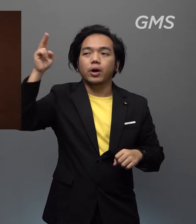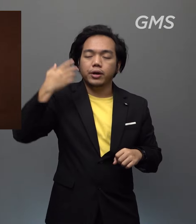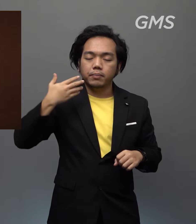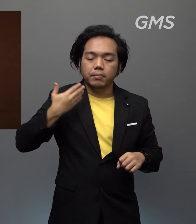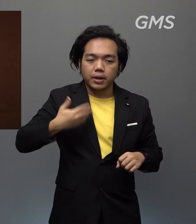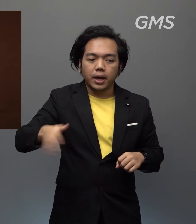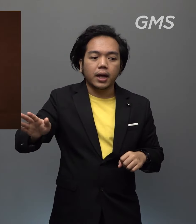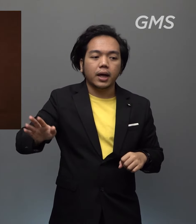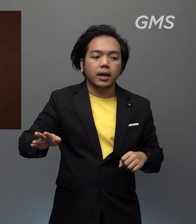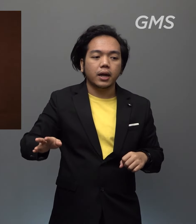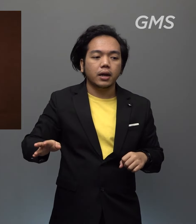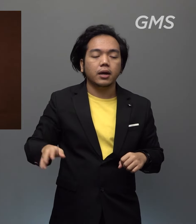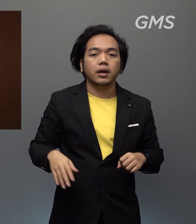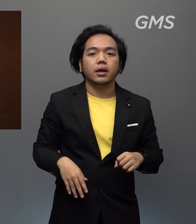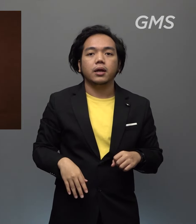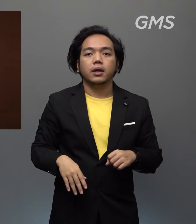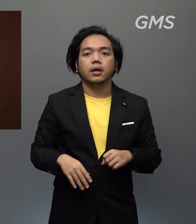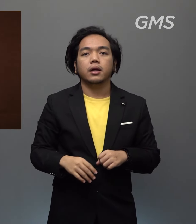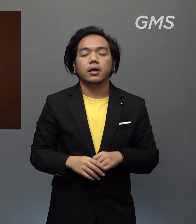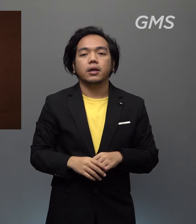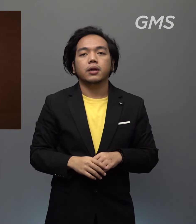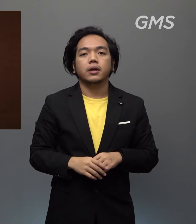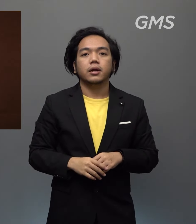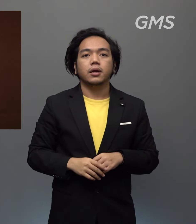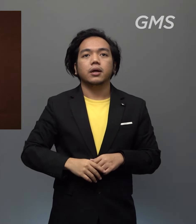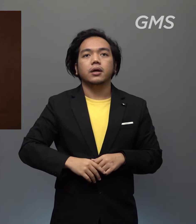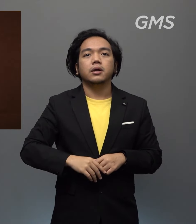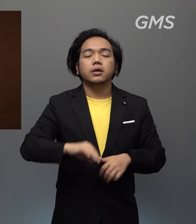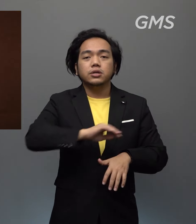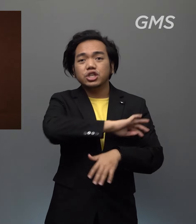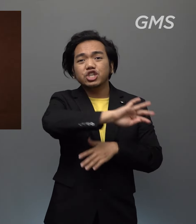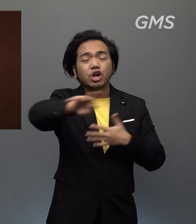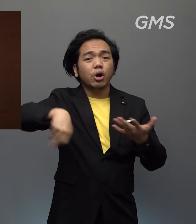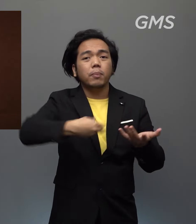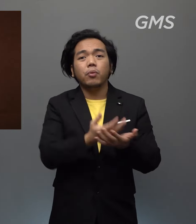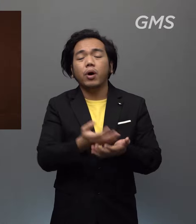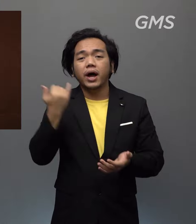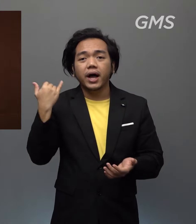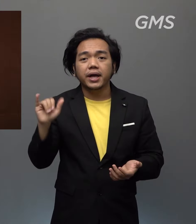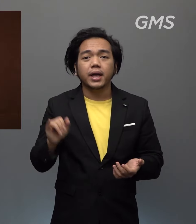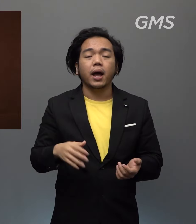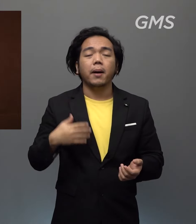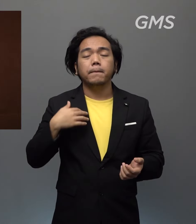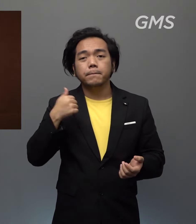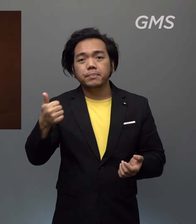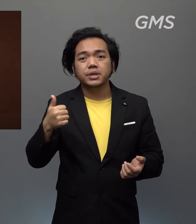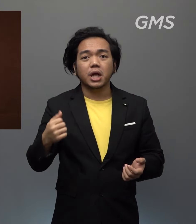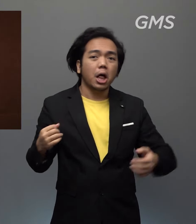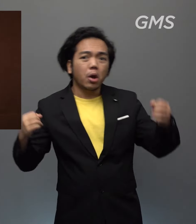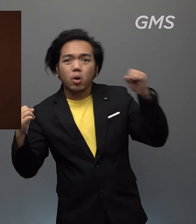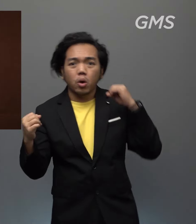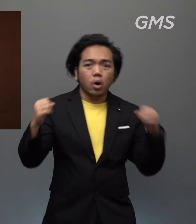tetap. Tapi semua yang bisa digoncangkan akan rontok jika dia tidak menempel dengan